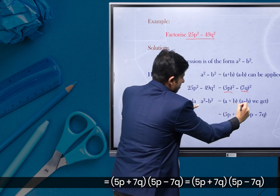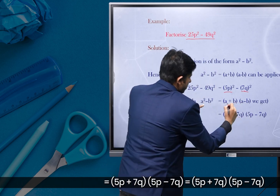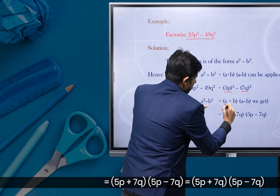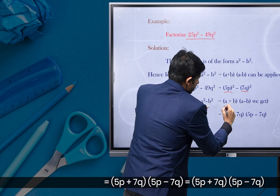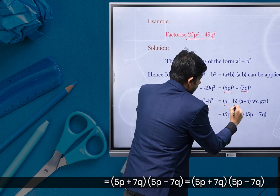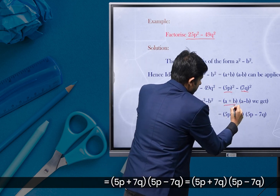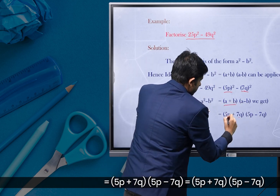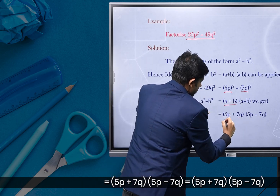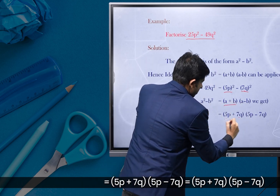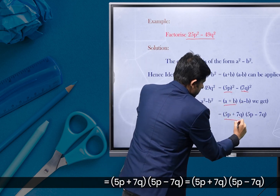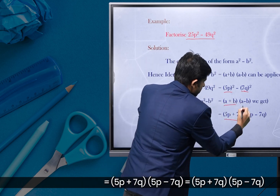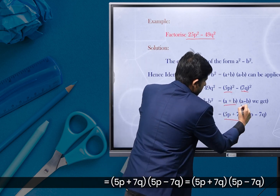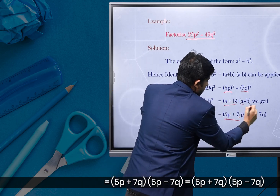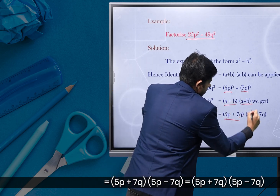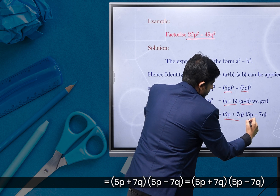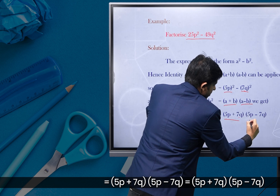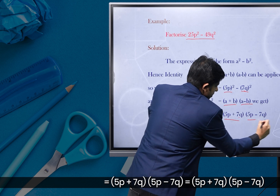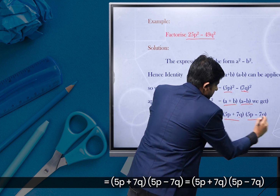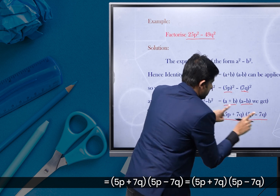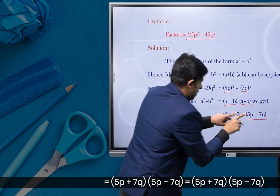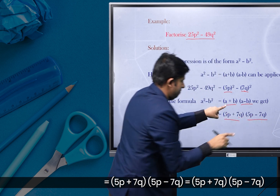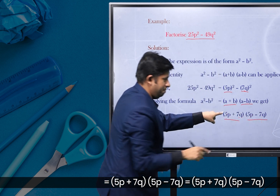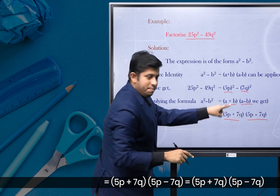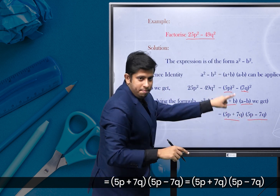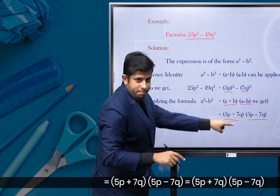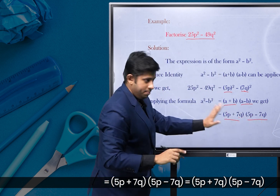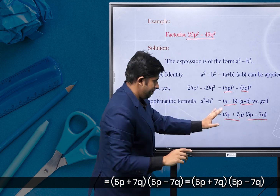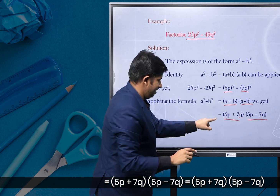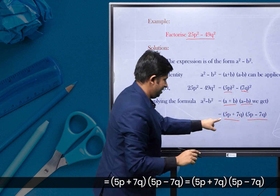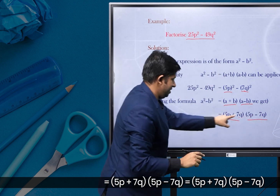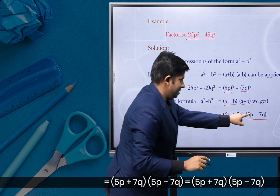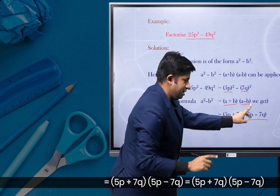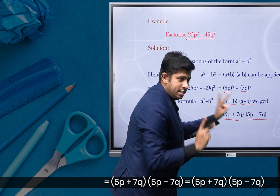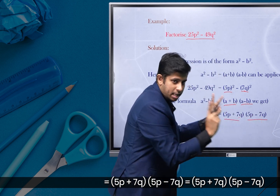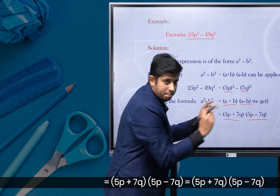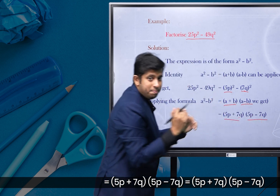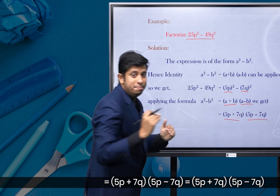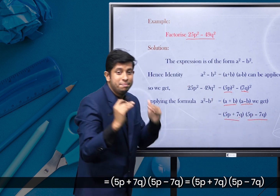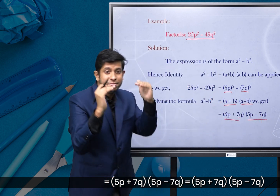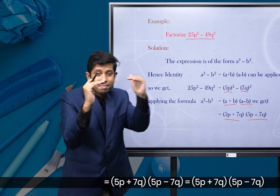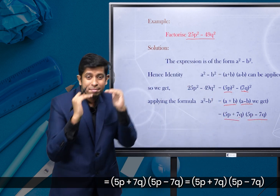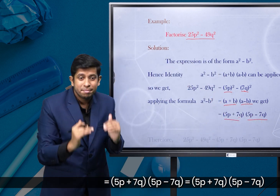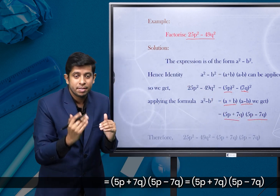बरोबर 5p अधिक 7q दुसऱ्या कंसामध्ये 5p वजा 7q